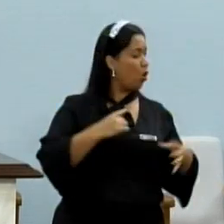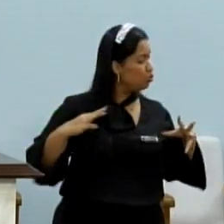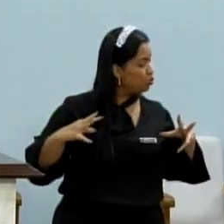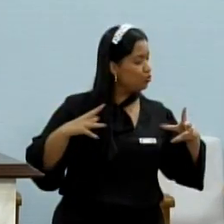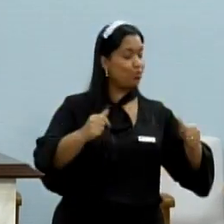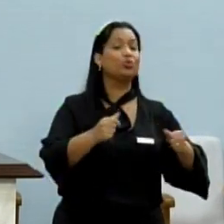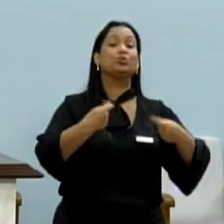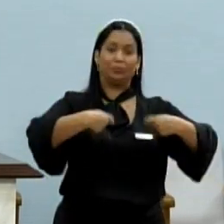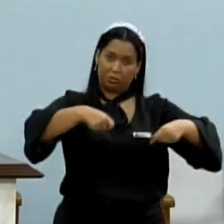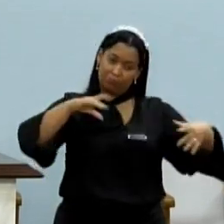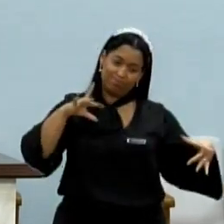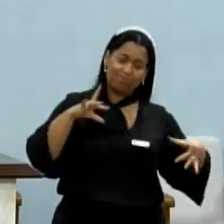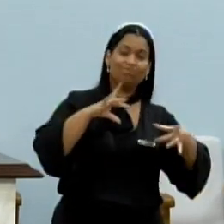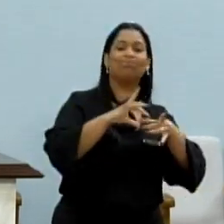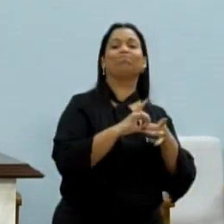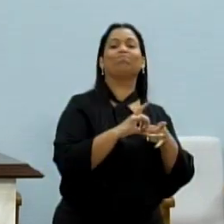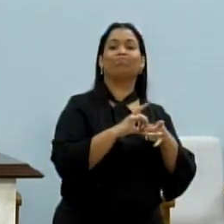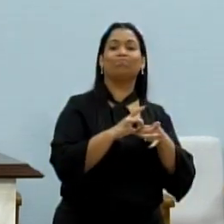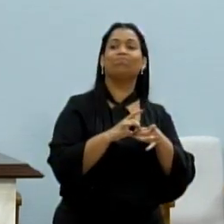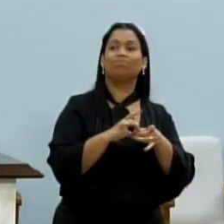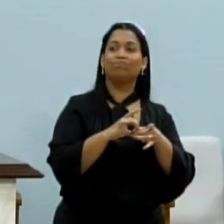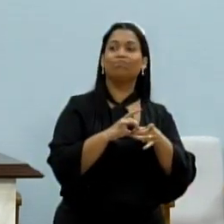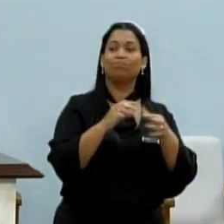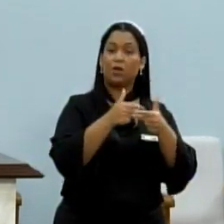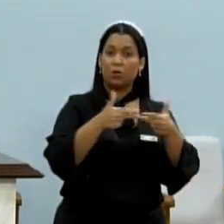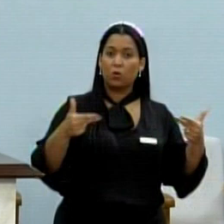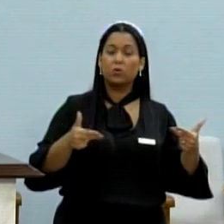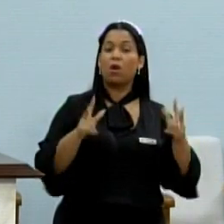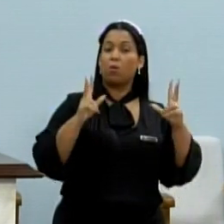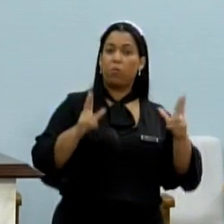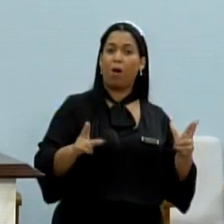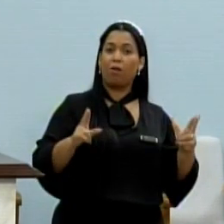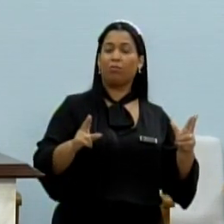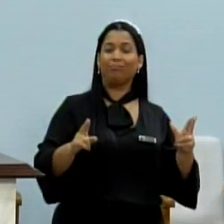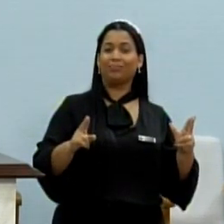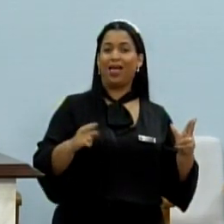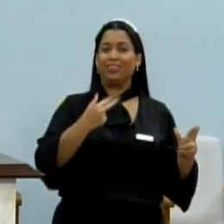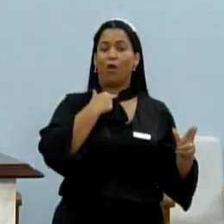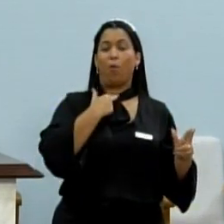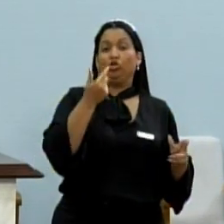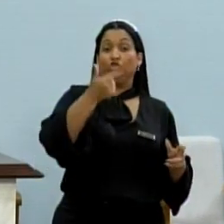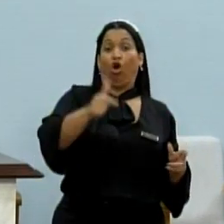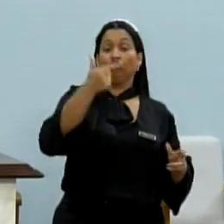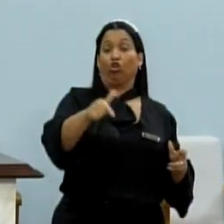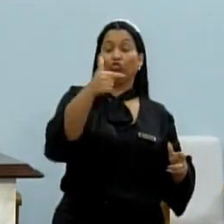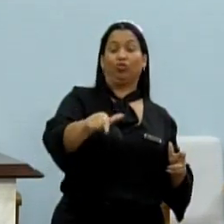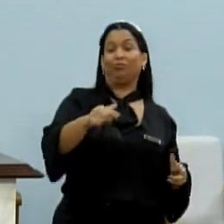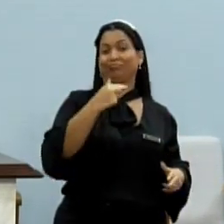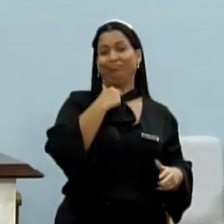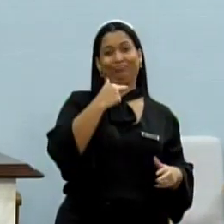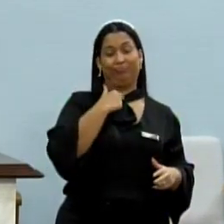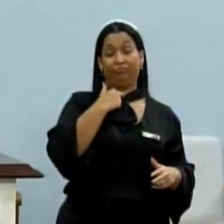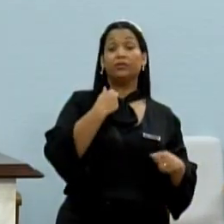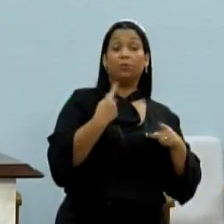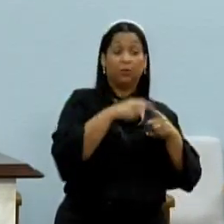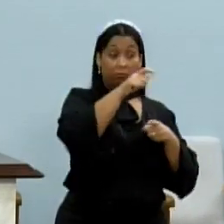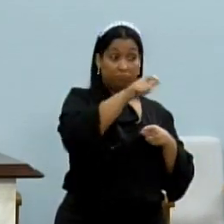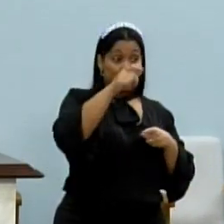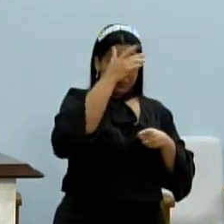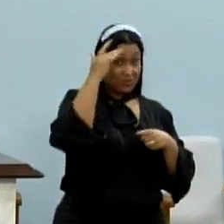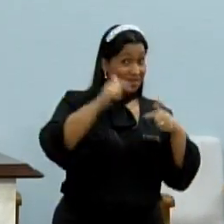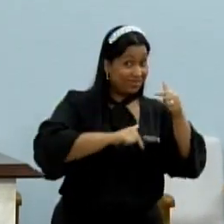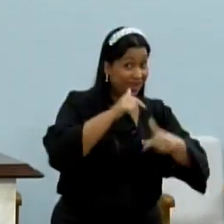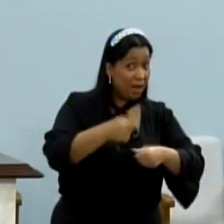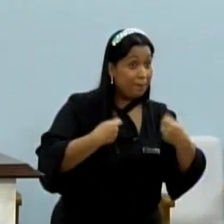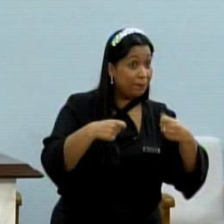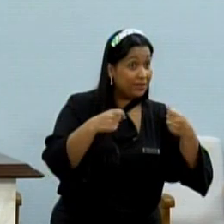nos envolver para que fatos como estes não mais se repitam. Os trabalhadores precisam